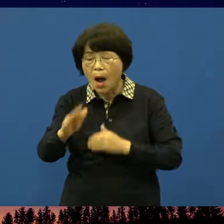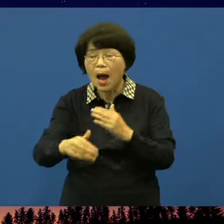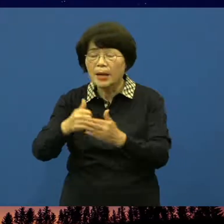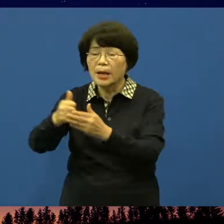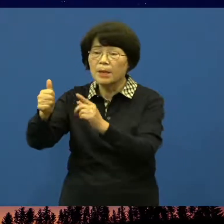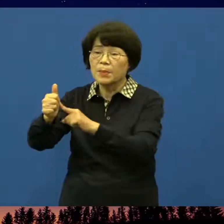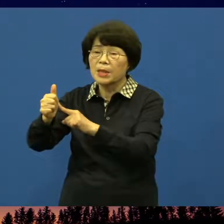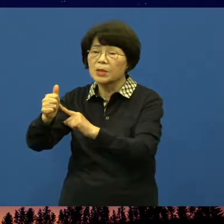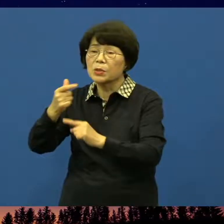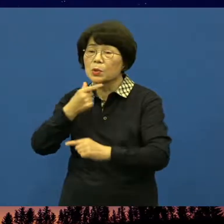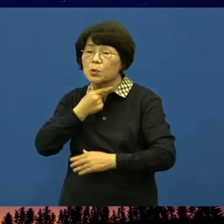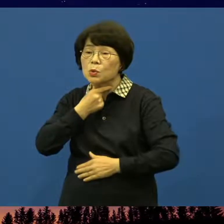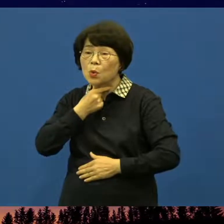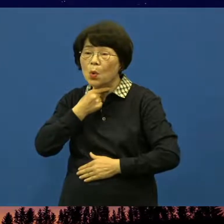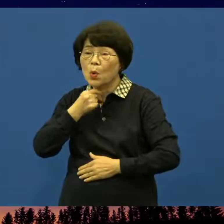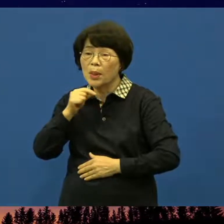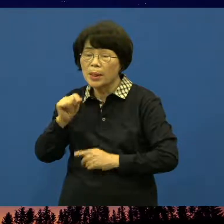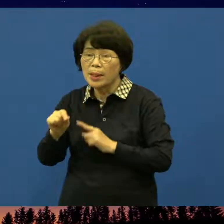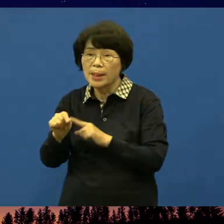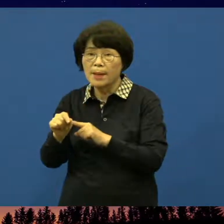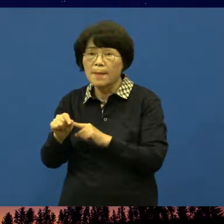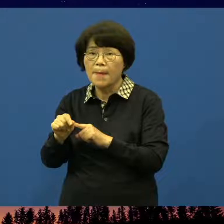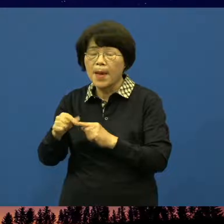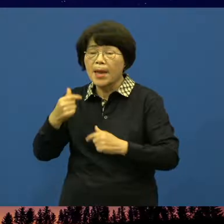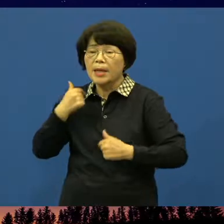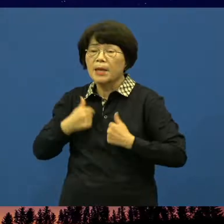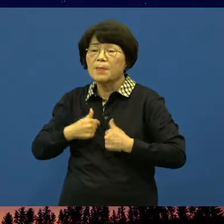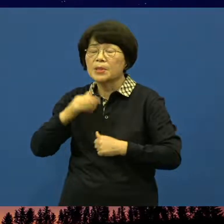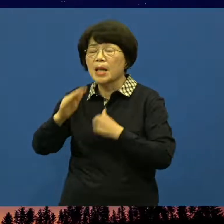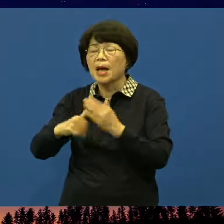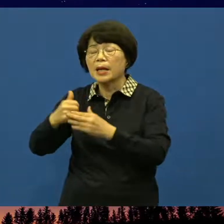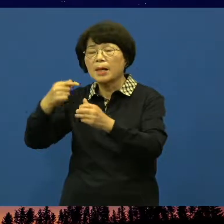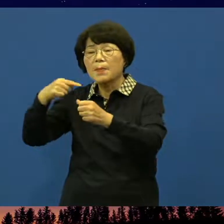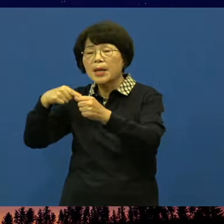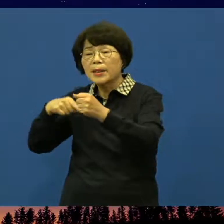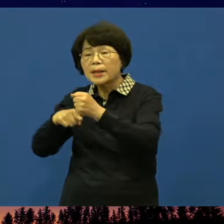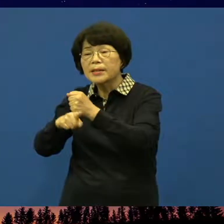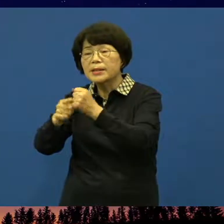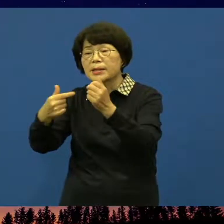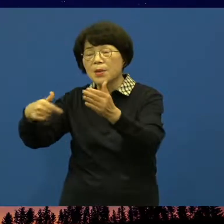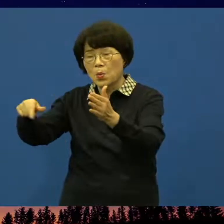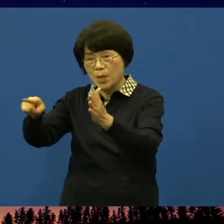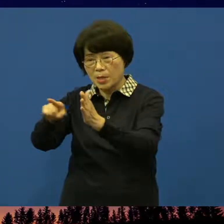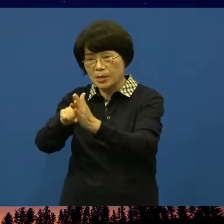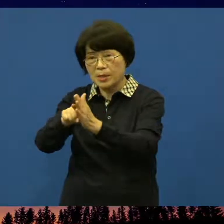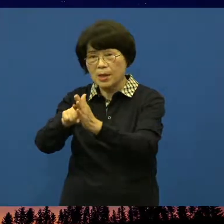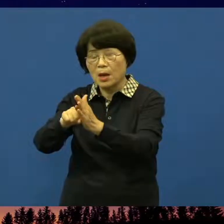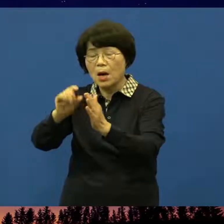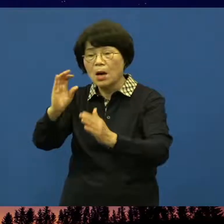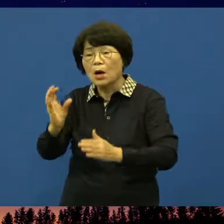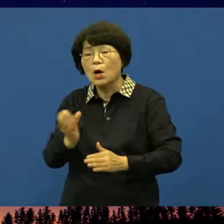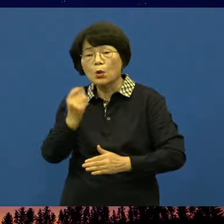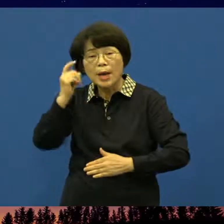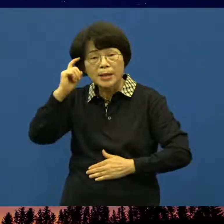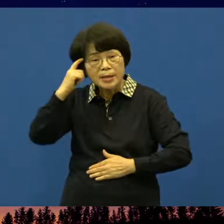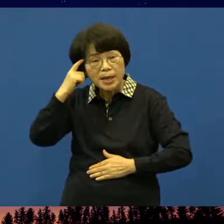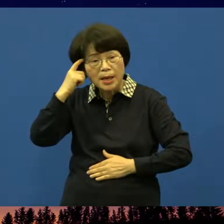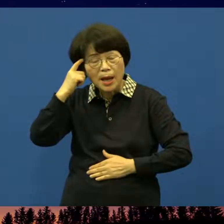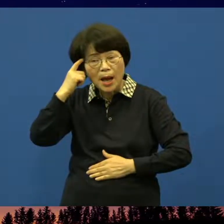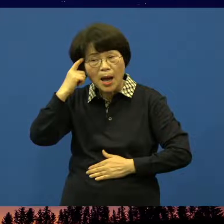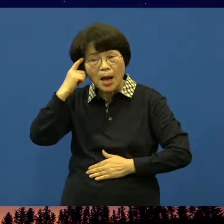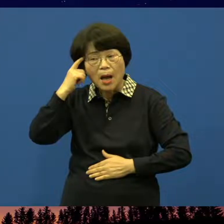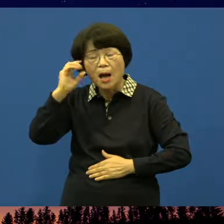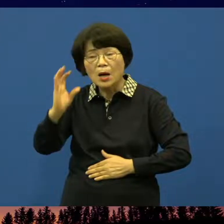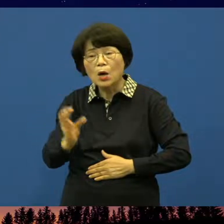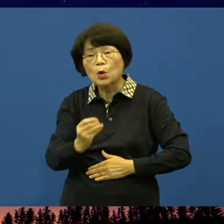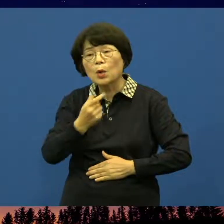우리에게 소원을, 무엇을? 기쁘신 하나님의 기쁘신 뜻을 위하여 거룩한 생각을 하게 하시고 거룩한